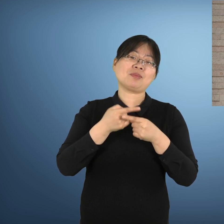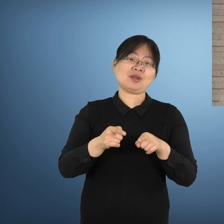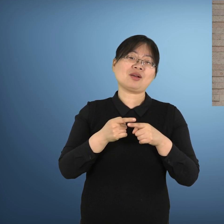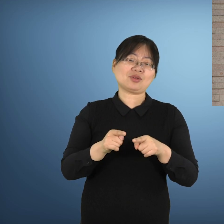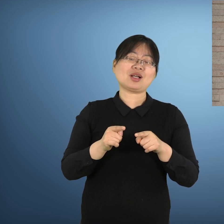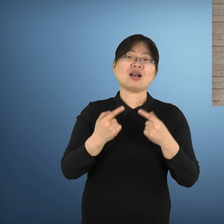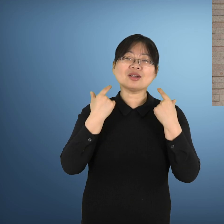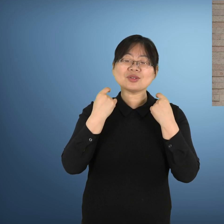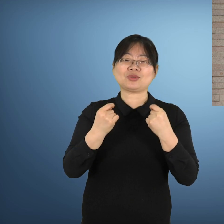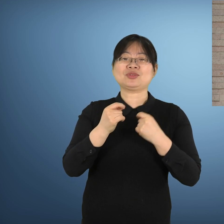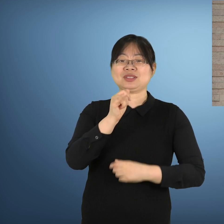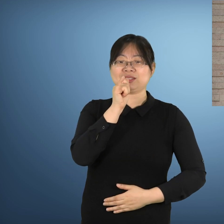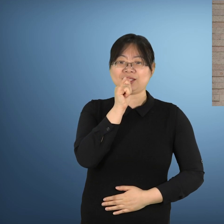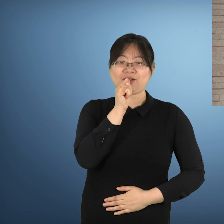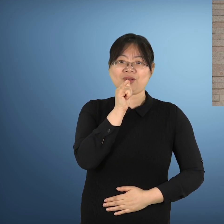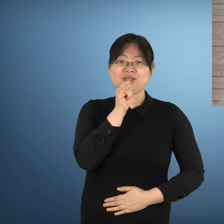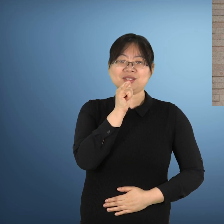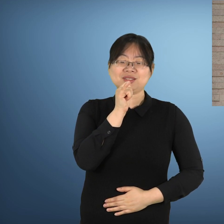평가가 아직 남아있다.